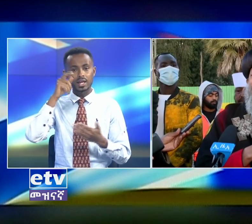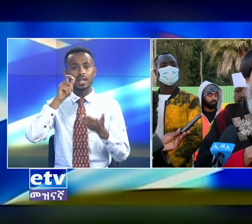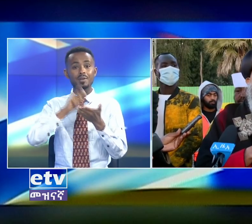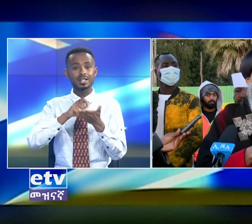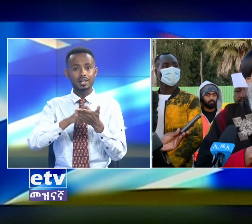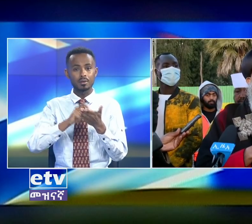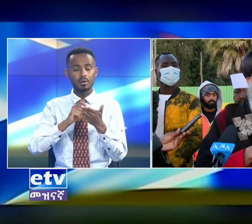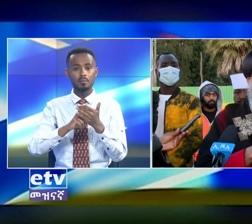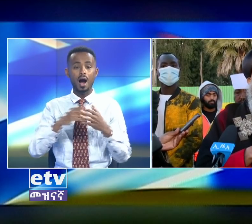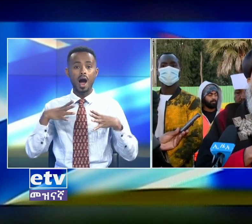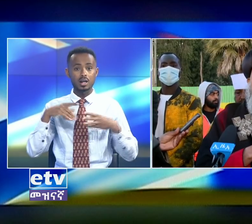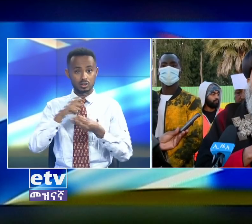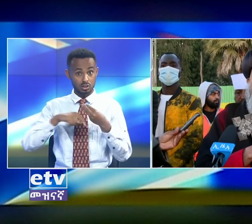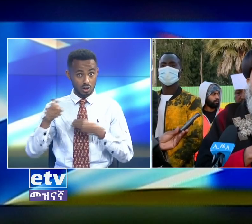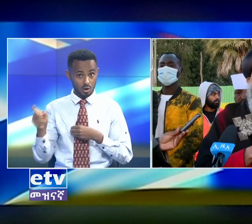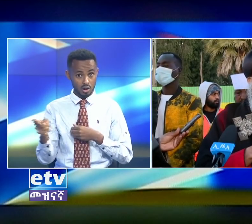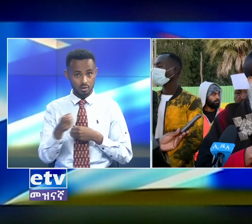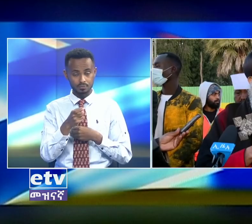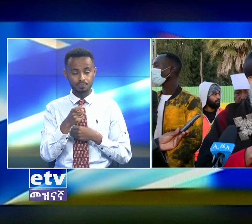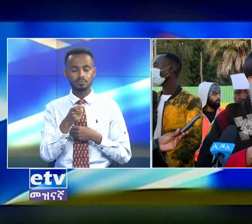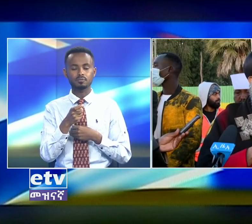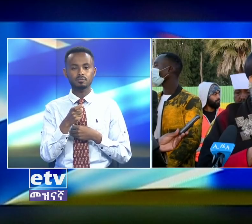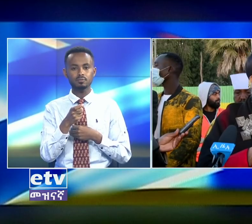የተመዘገበ በዓል ስለሆነ